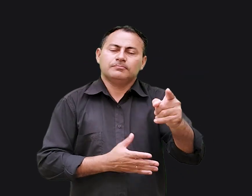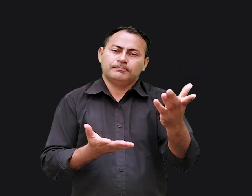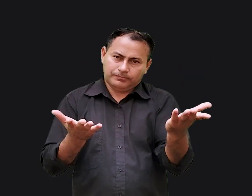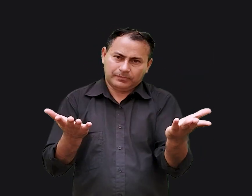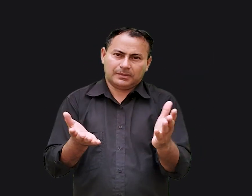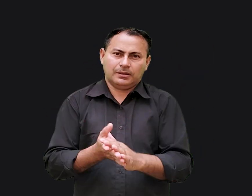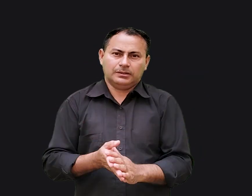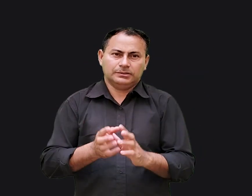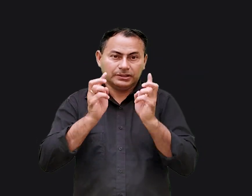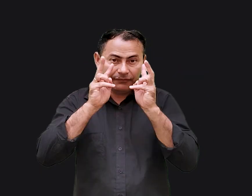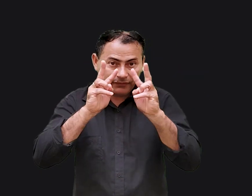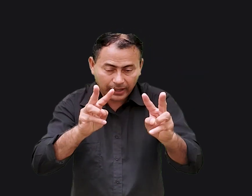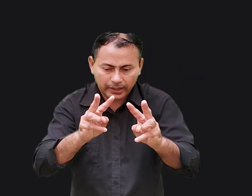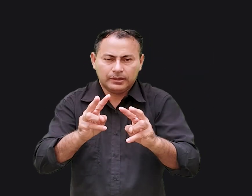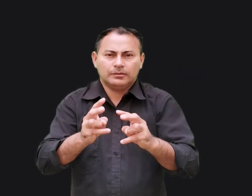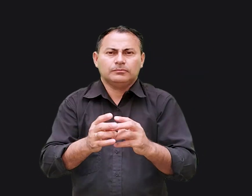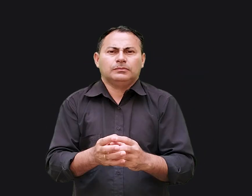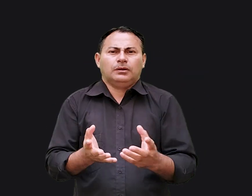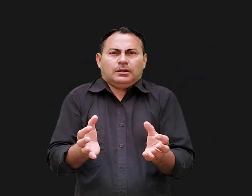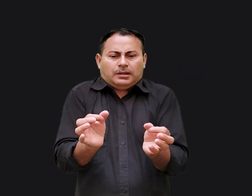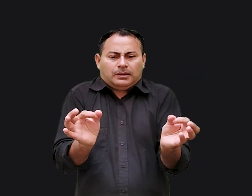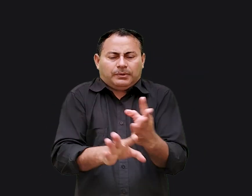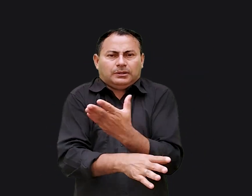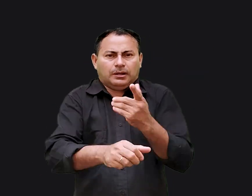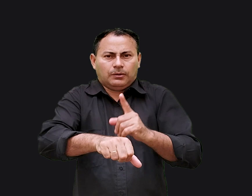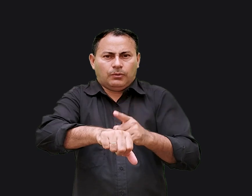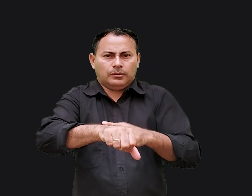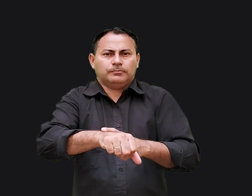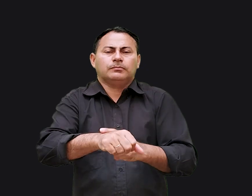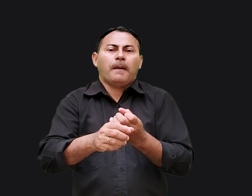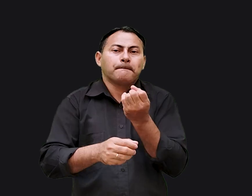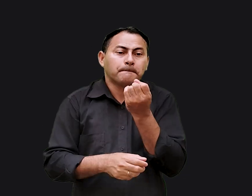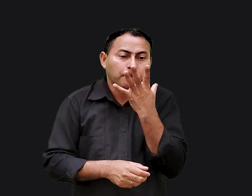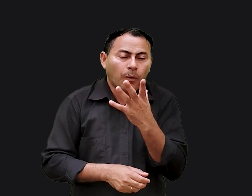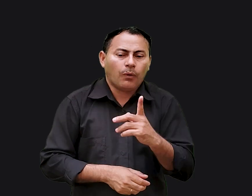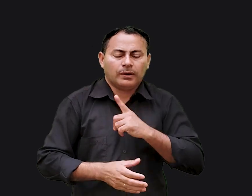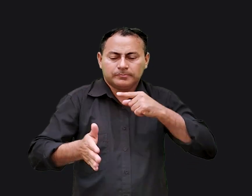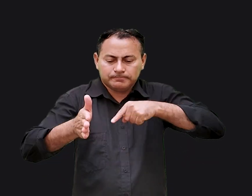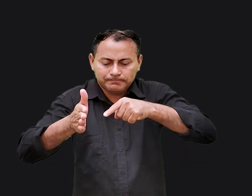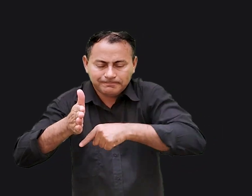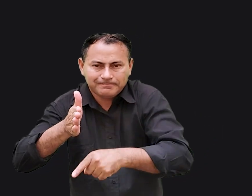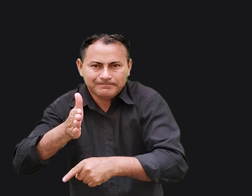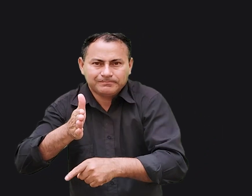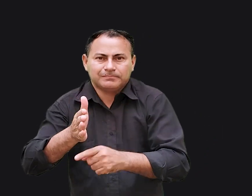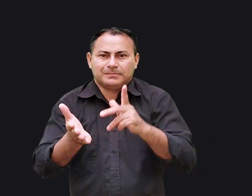acabaram de ouvir. Vamos ficando por aqui. Como é bom mergulhar nessas